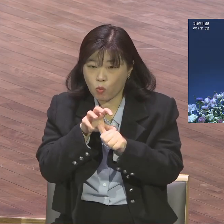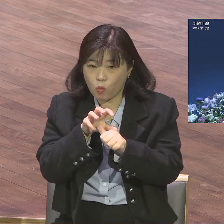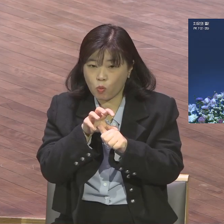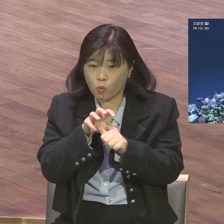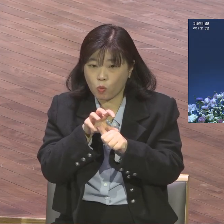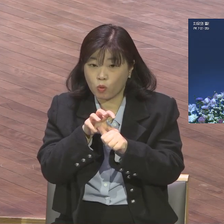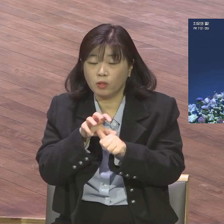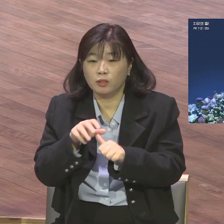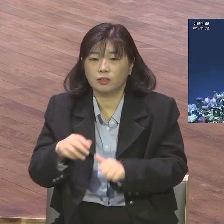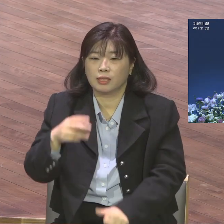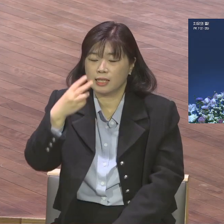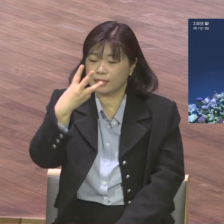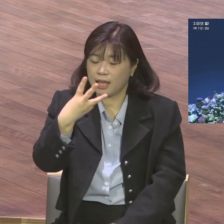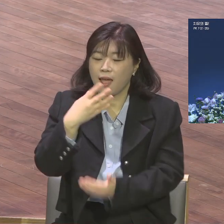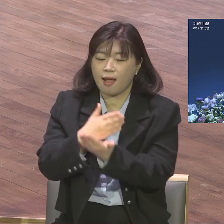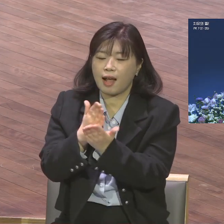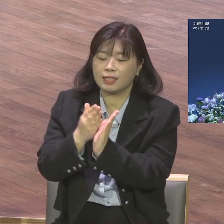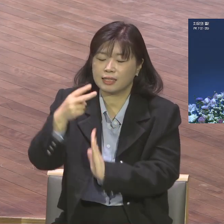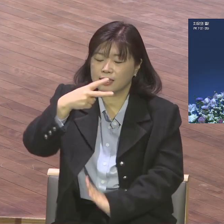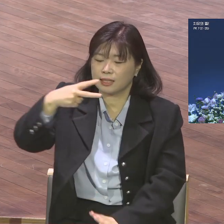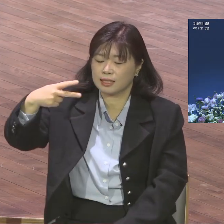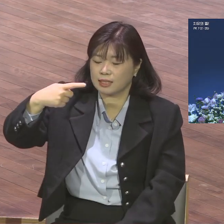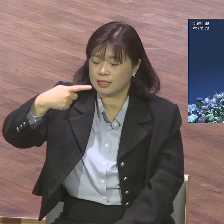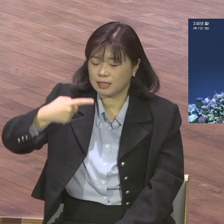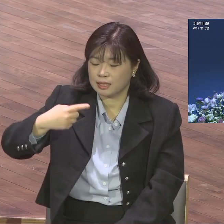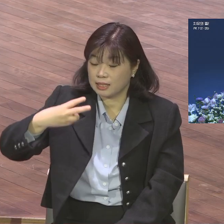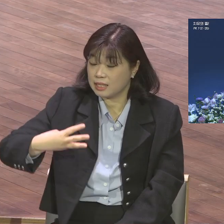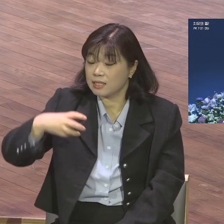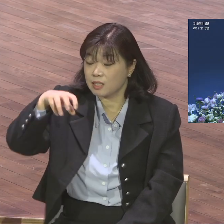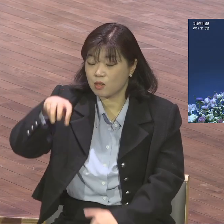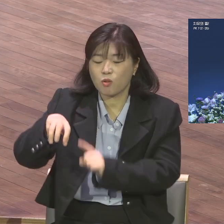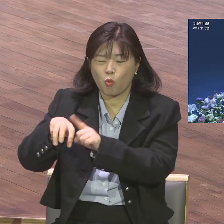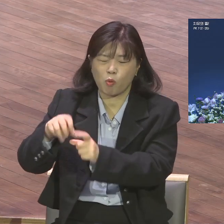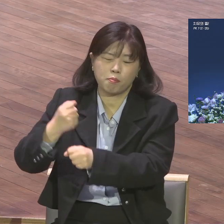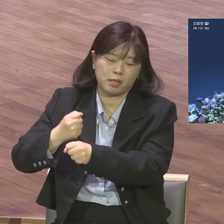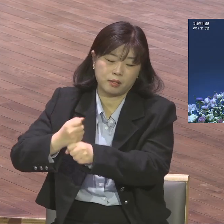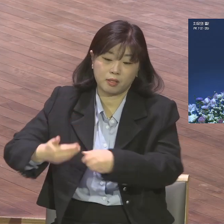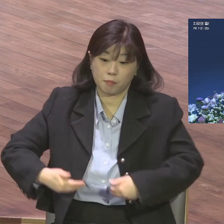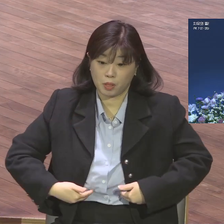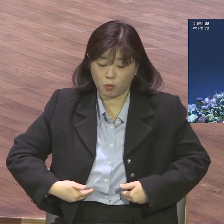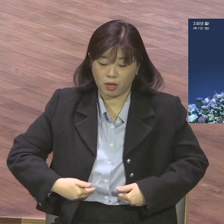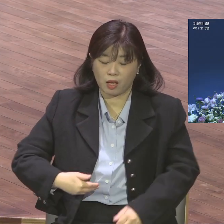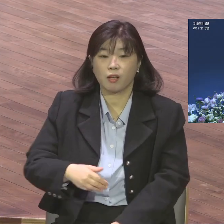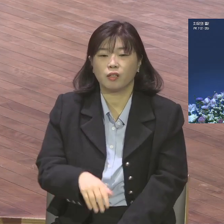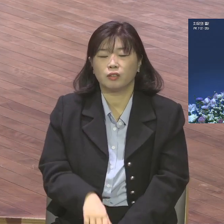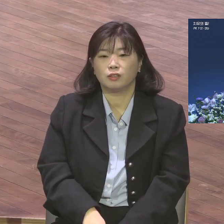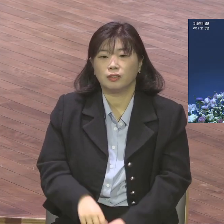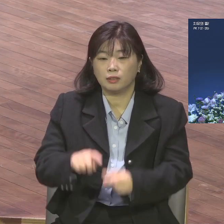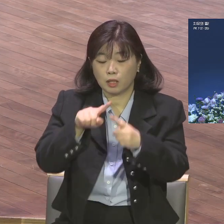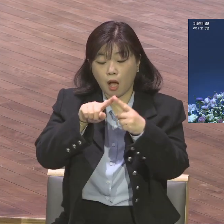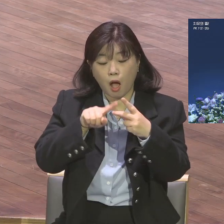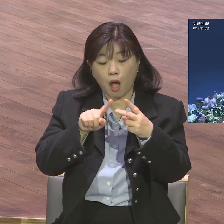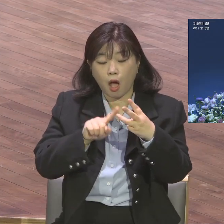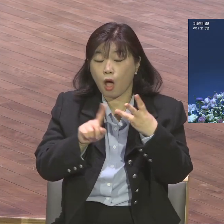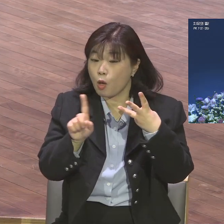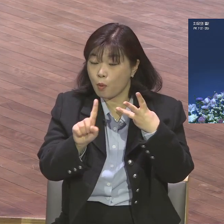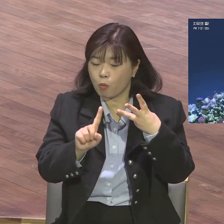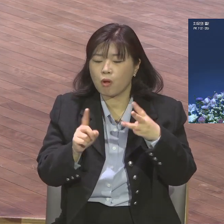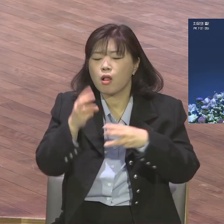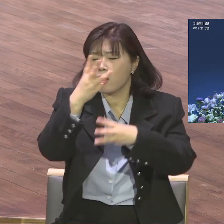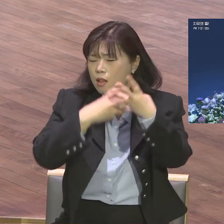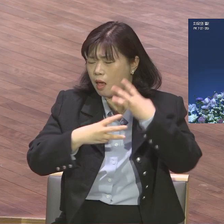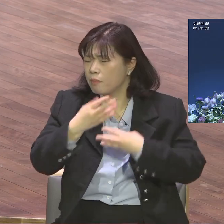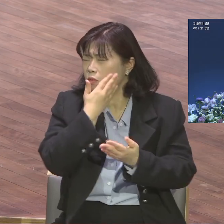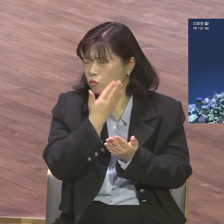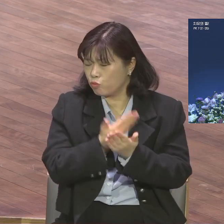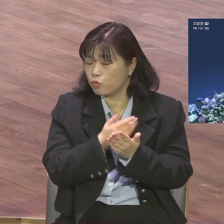시대에 대해서 말씀을 드렸습니다. 우리 후대인 렘넌트들을 렘넌트가 가장 귀하죠. 오늘 찬양처럼 렘넌트